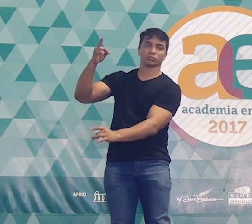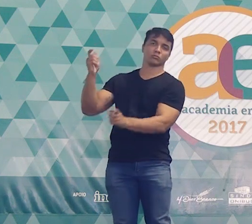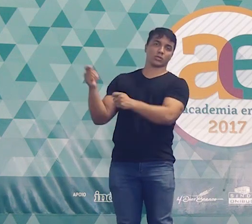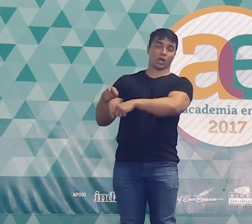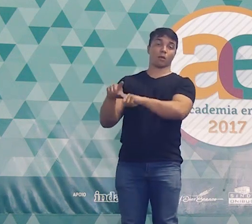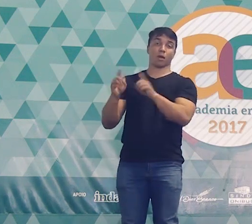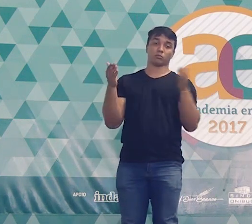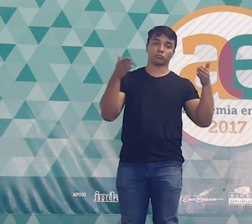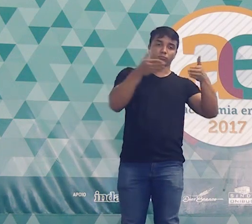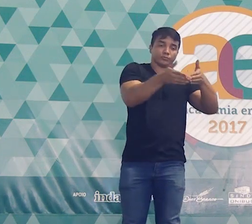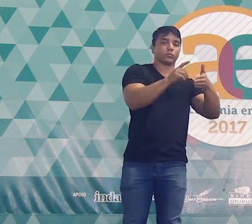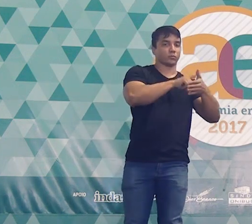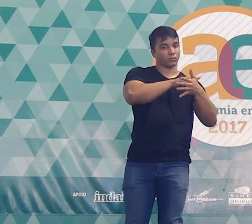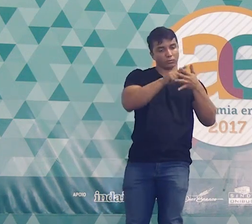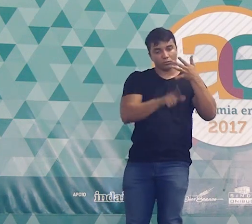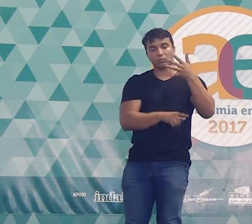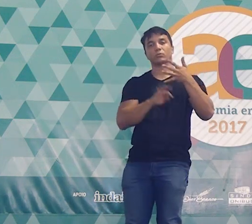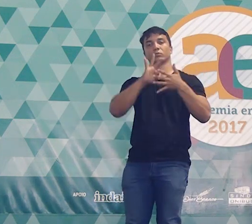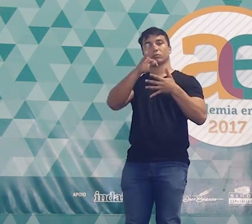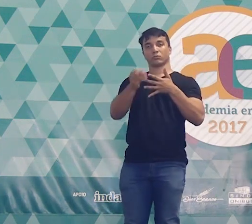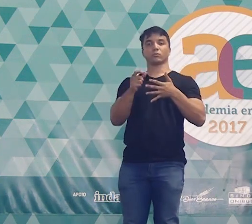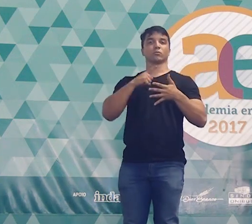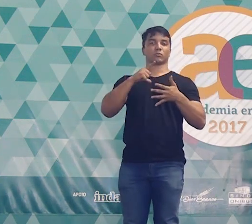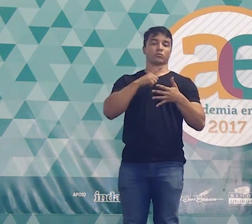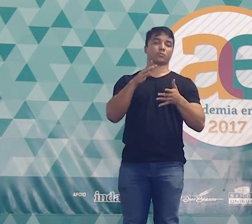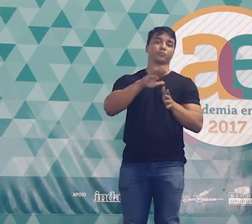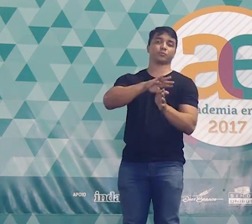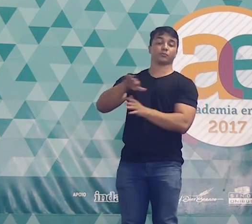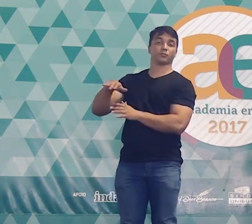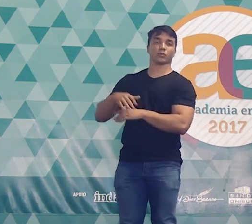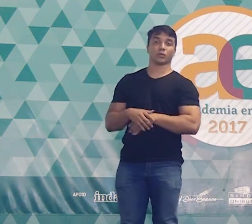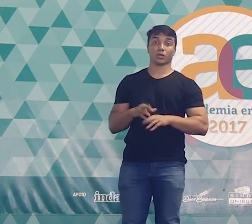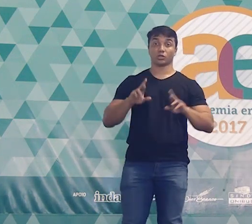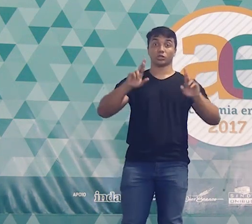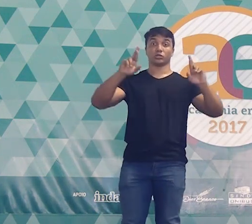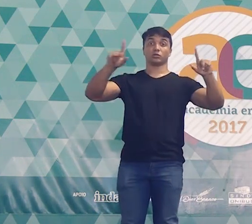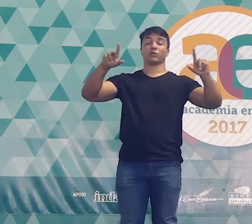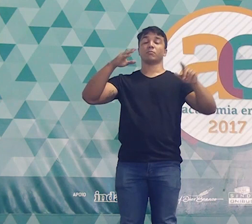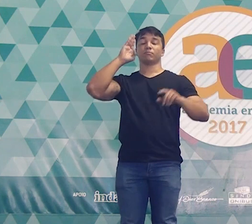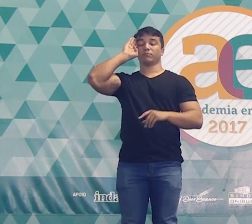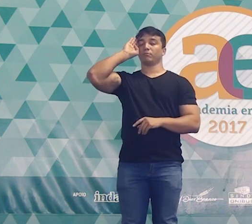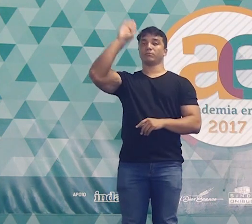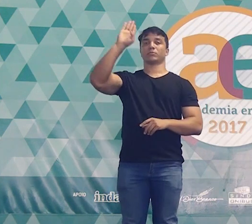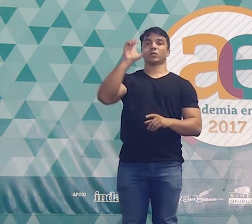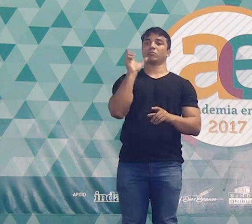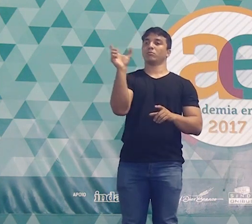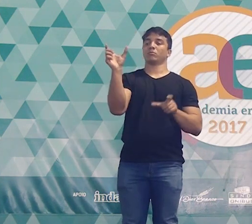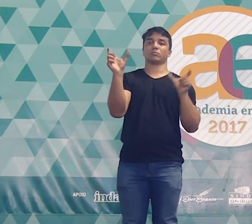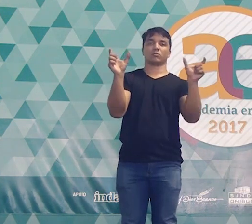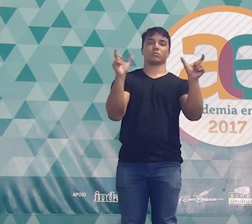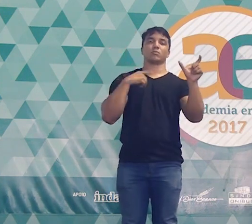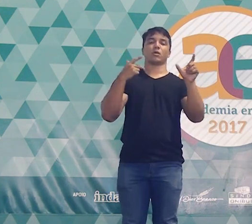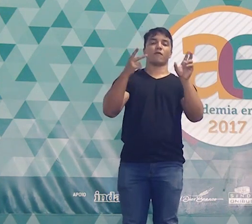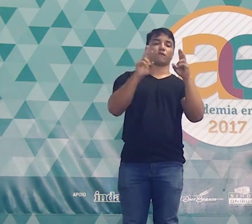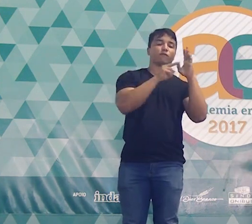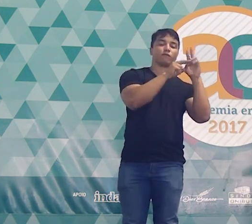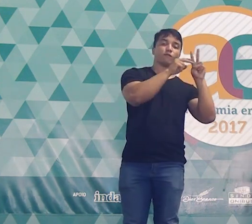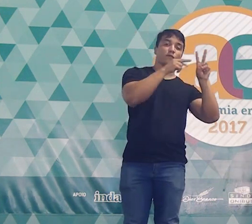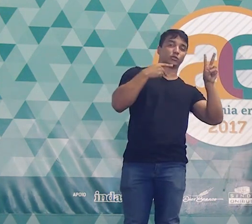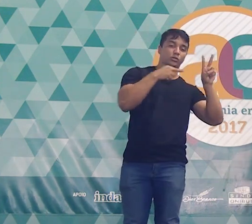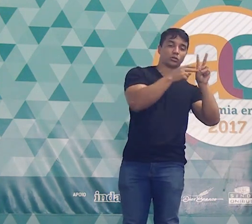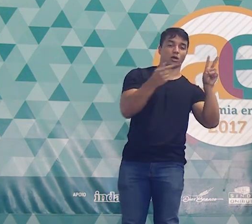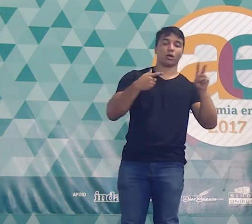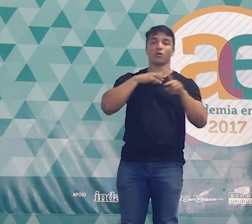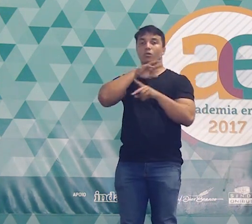tá? Mas óbvio que existem sim, tá bom? Qual é a diferença clássica entre uma célula vegetal e uma